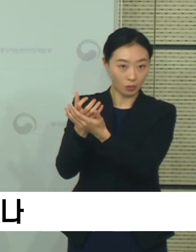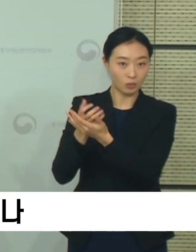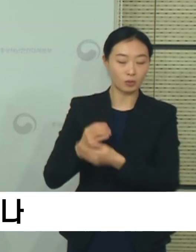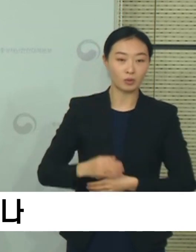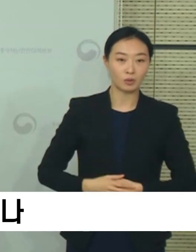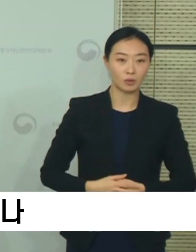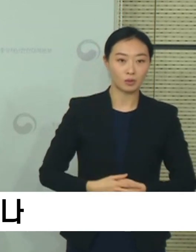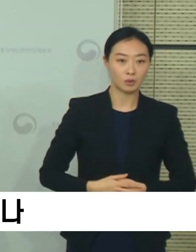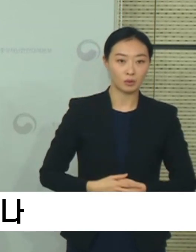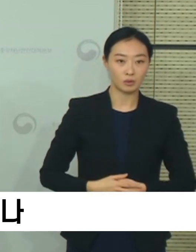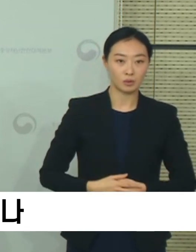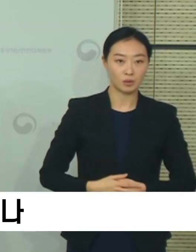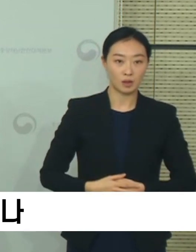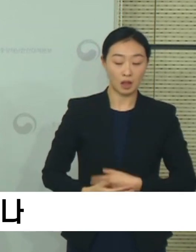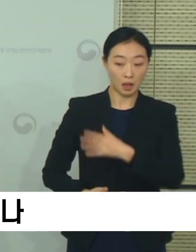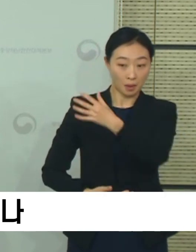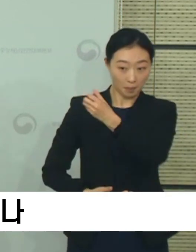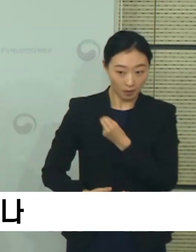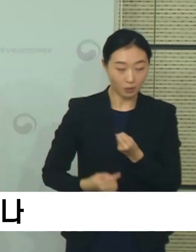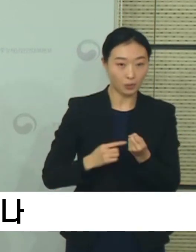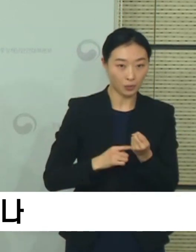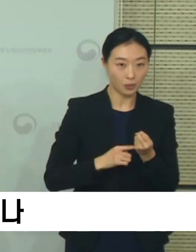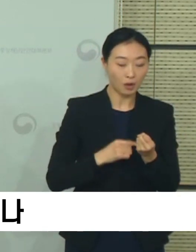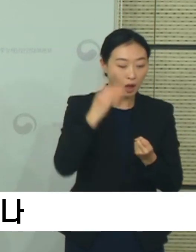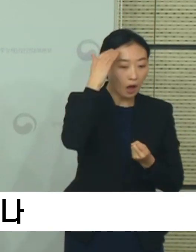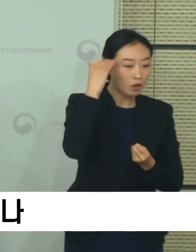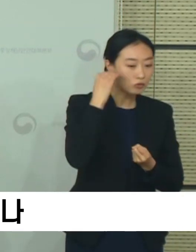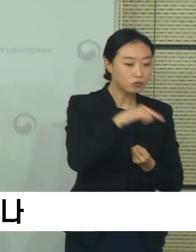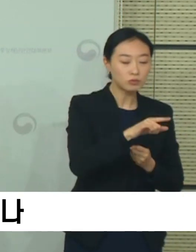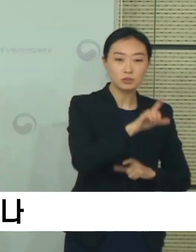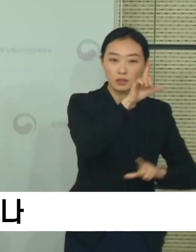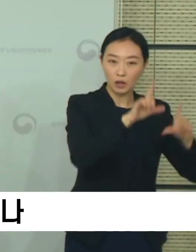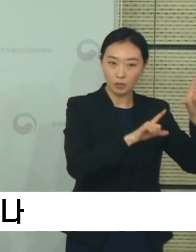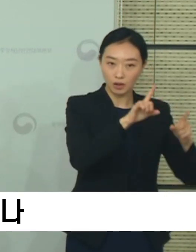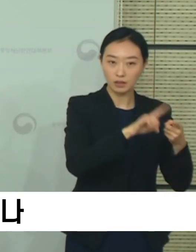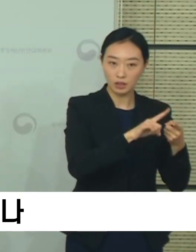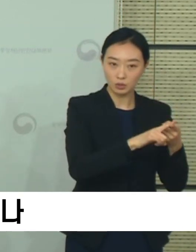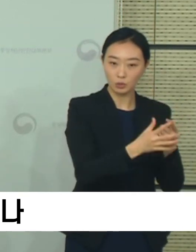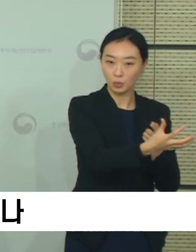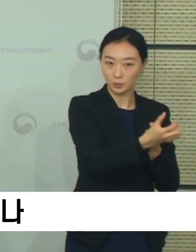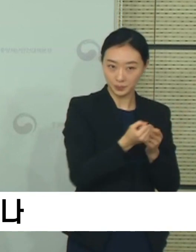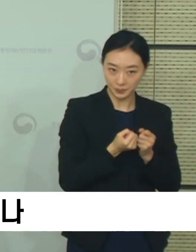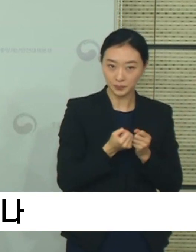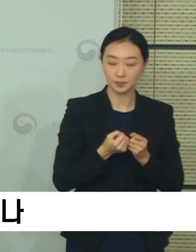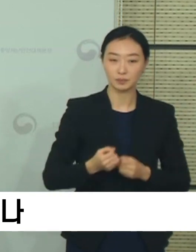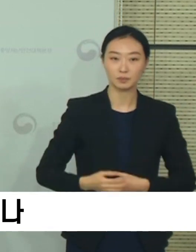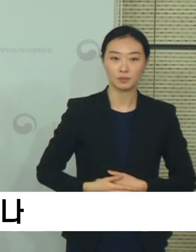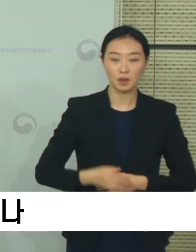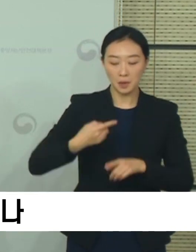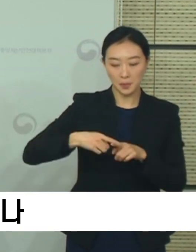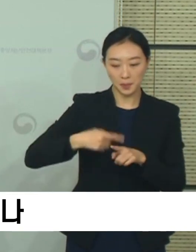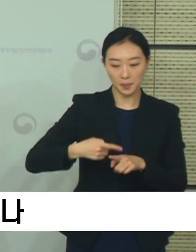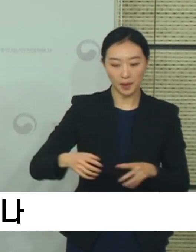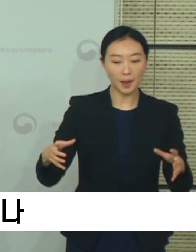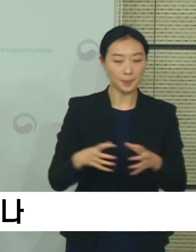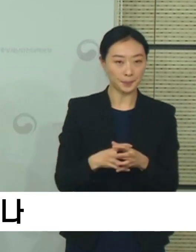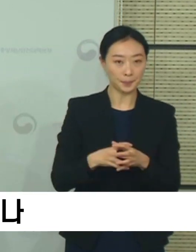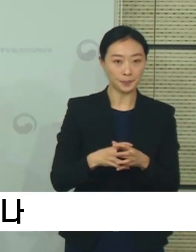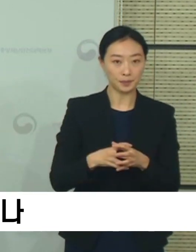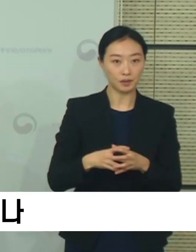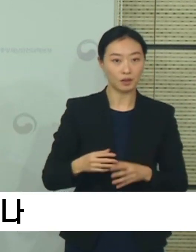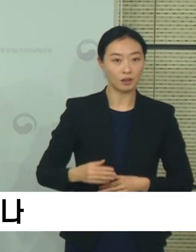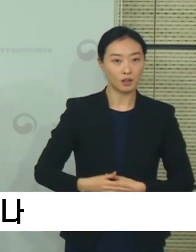지금 신속하게 파악하고 국내의 발생 상황에 대해서도 분석을 하고 있습니다만